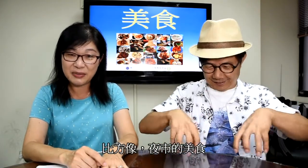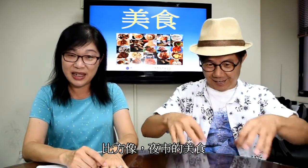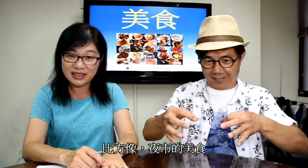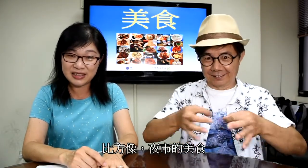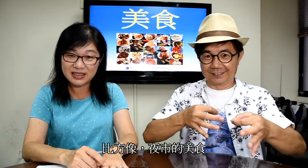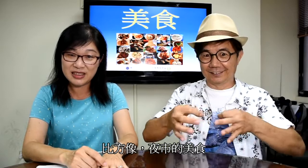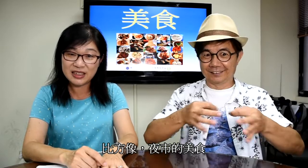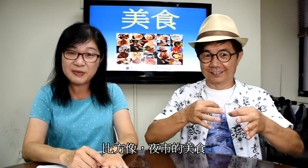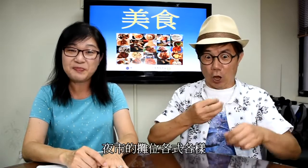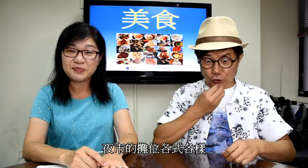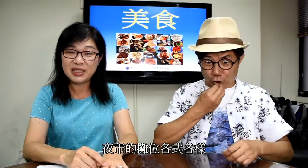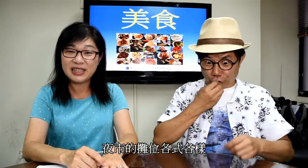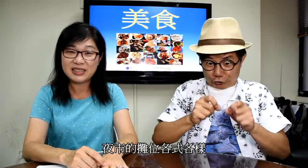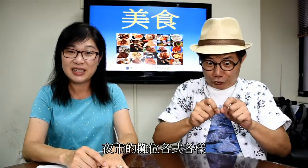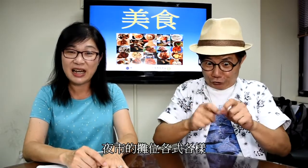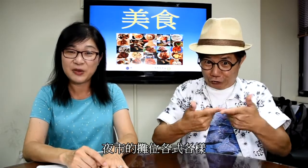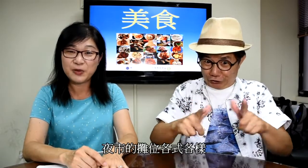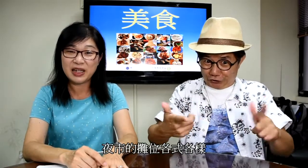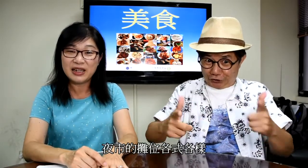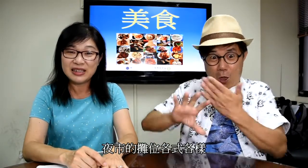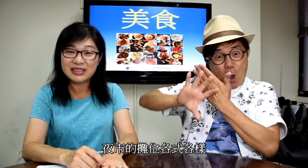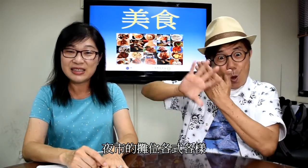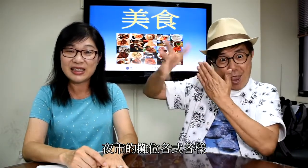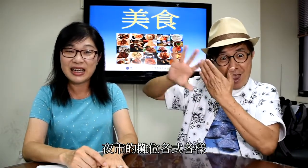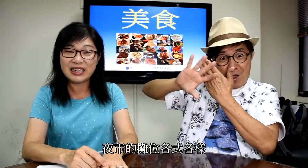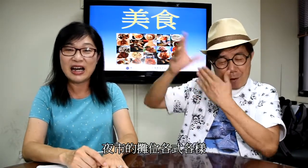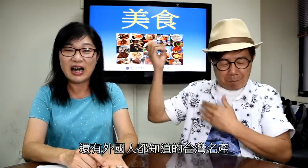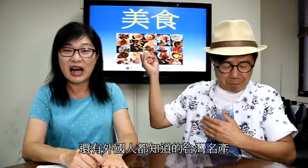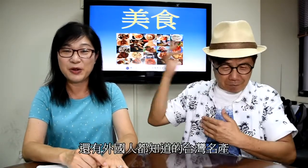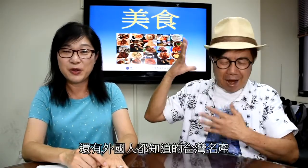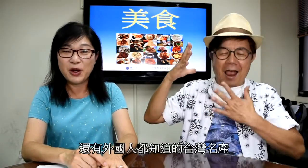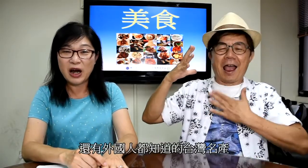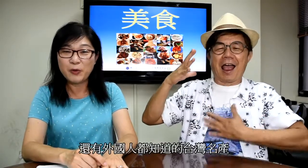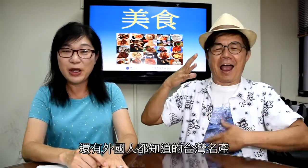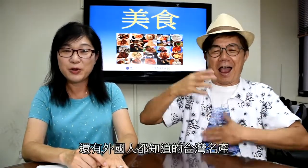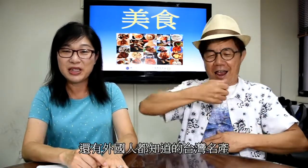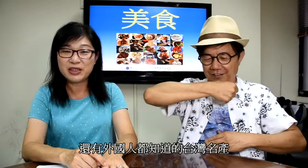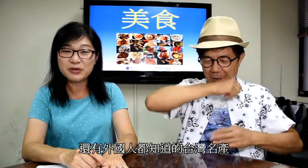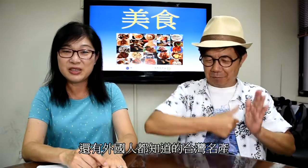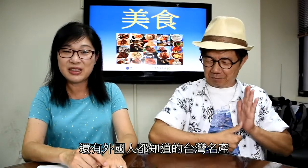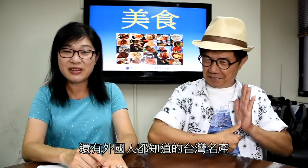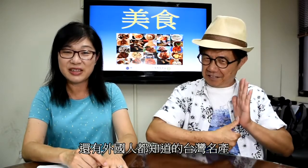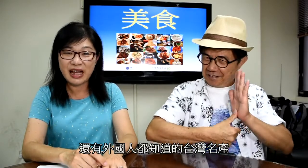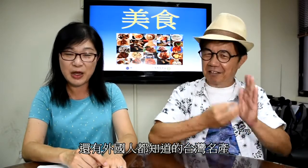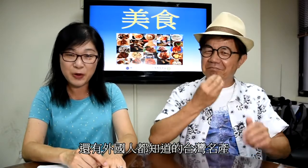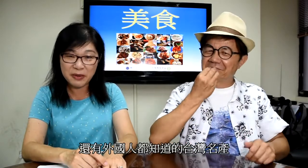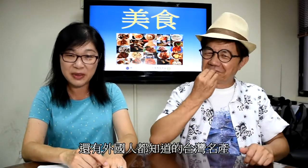美食，夜市的摊位各式各样，还有外国人都知道的台湾名